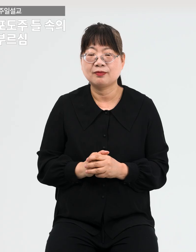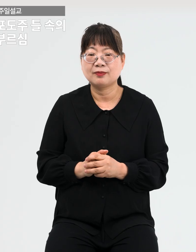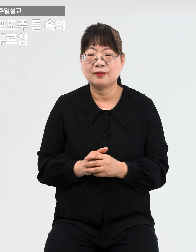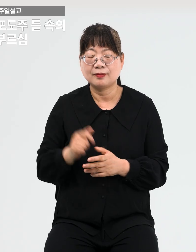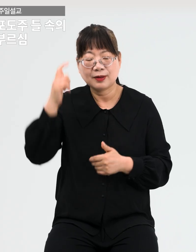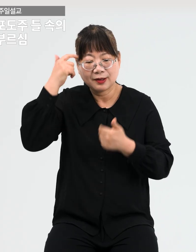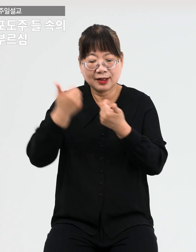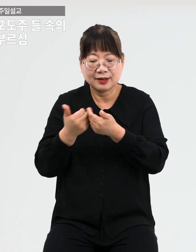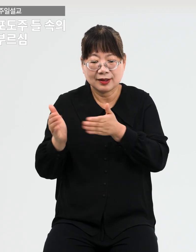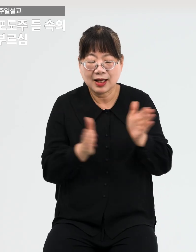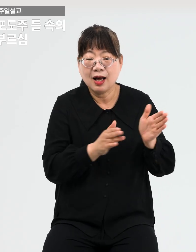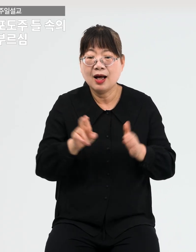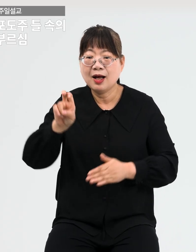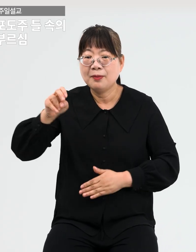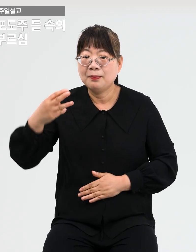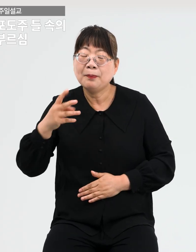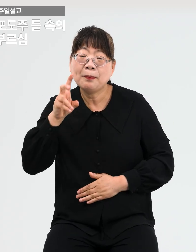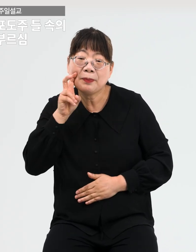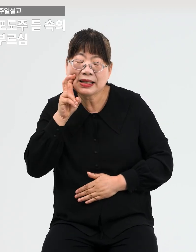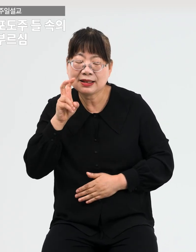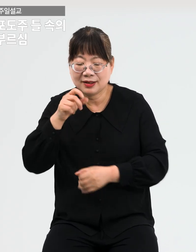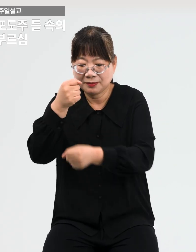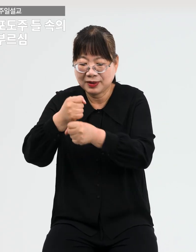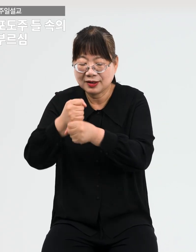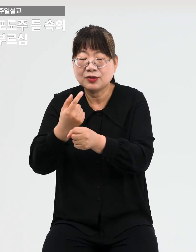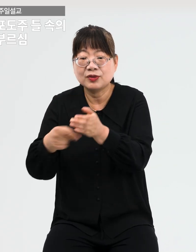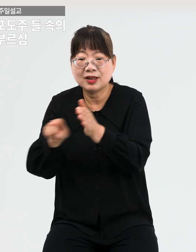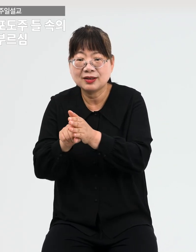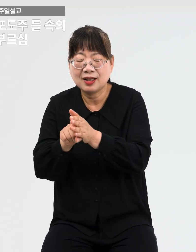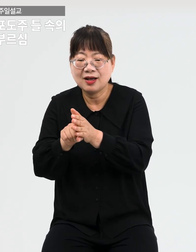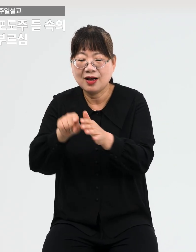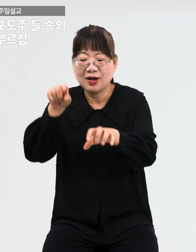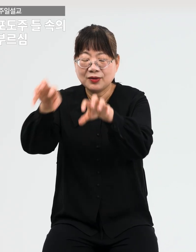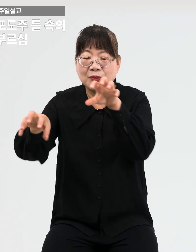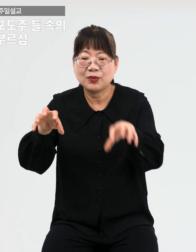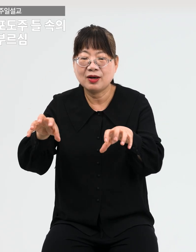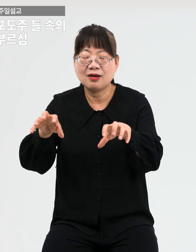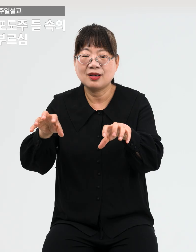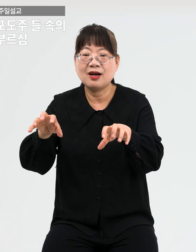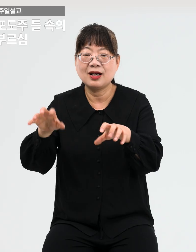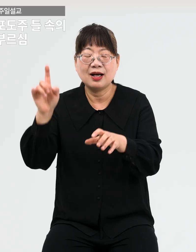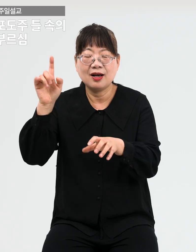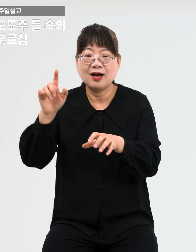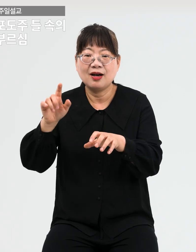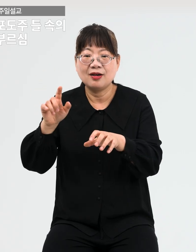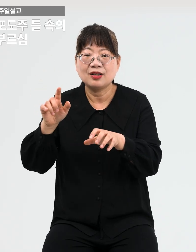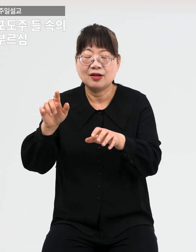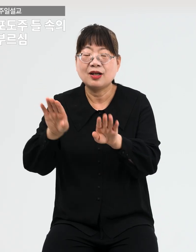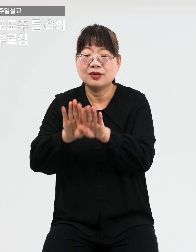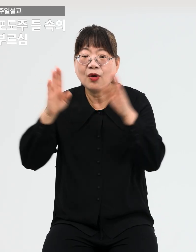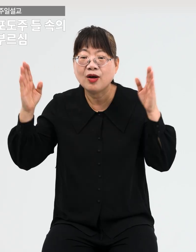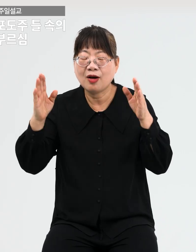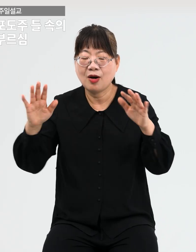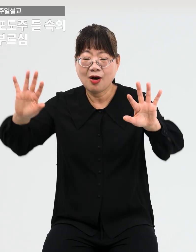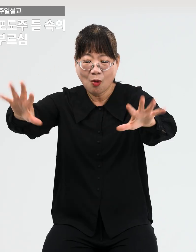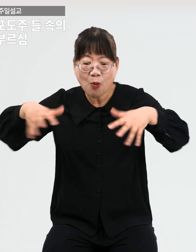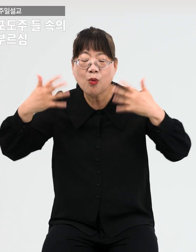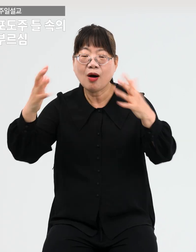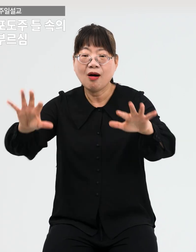반대로 밀을 타작하려면 사방이 툭 터진 어디서나 바람이